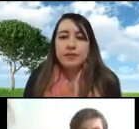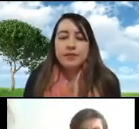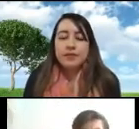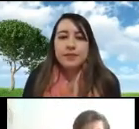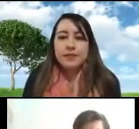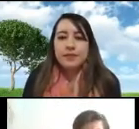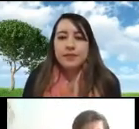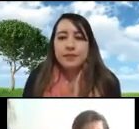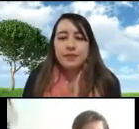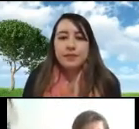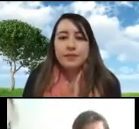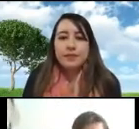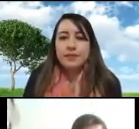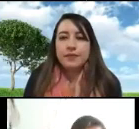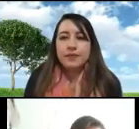26 acertaron.